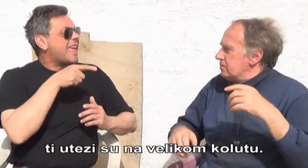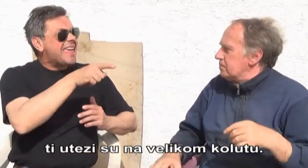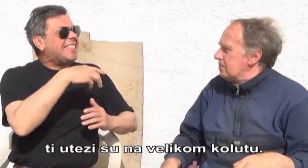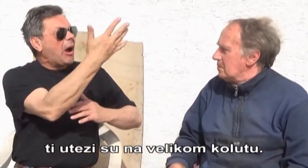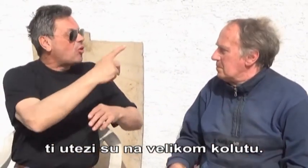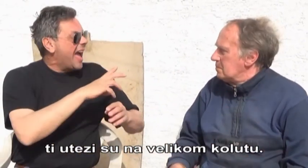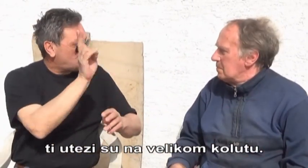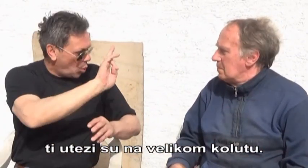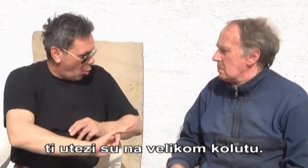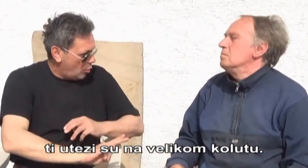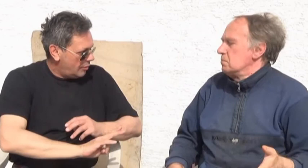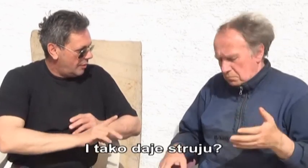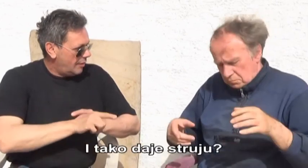I tako daje struju.